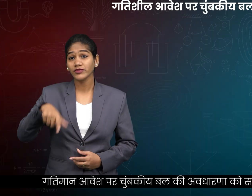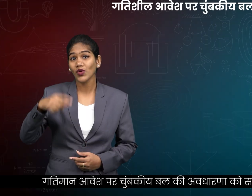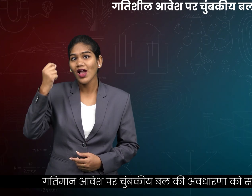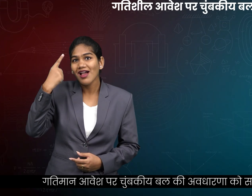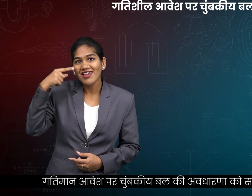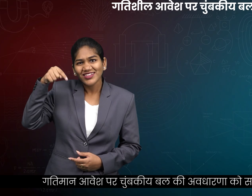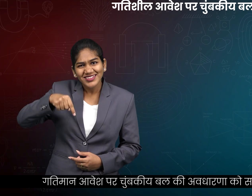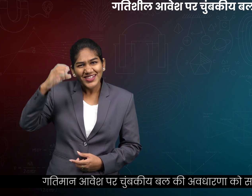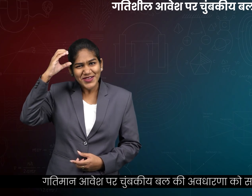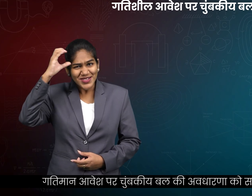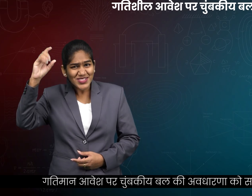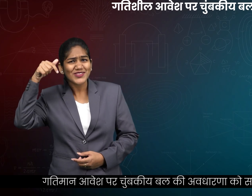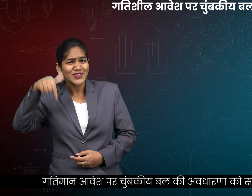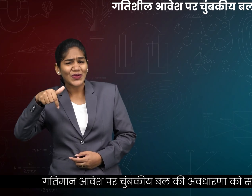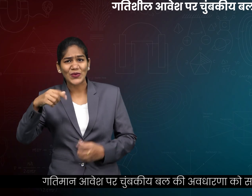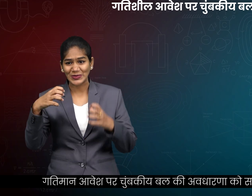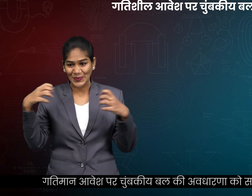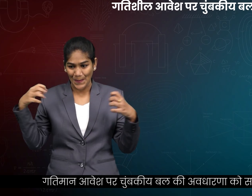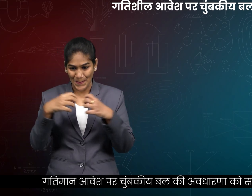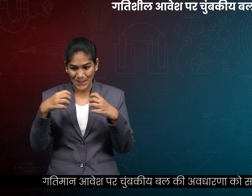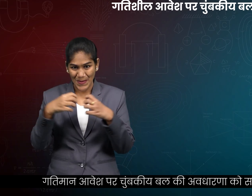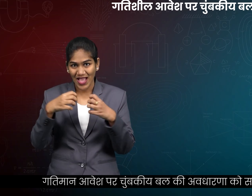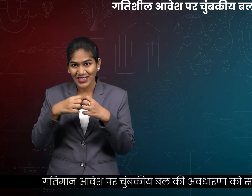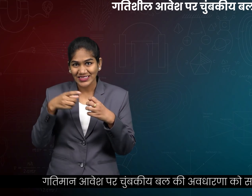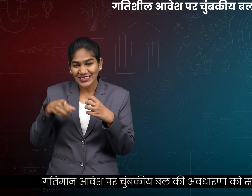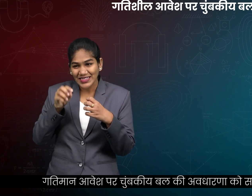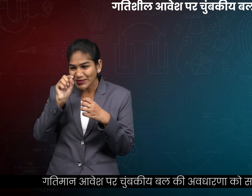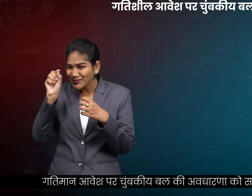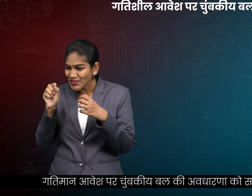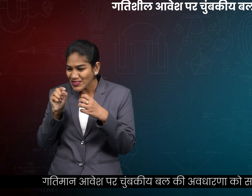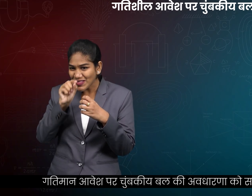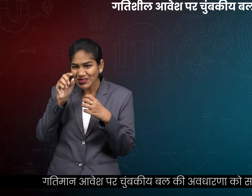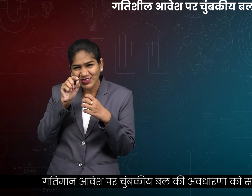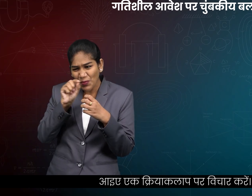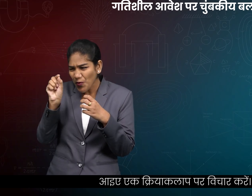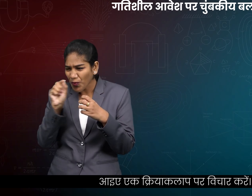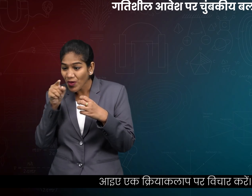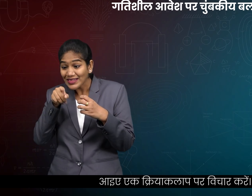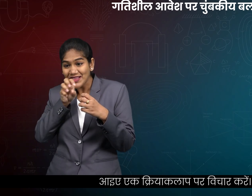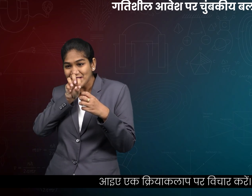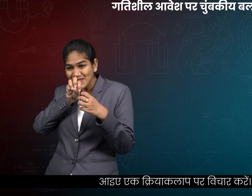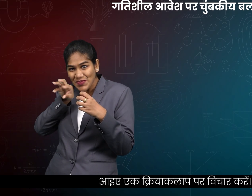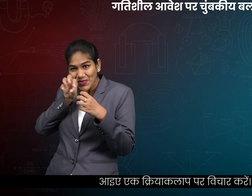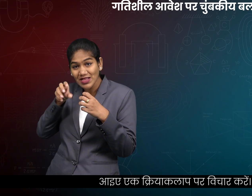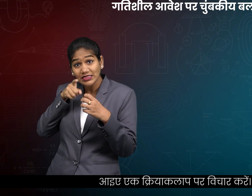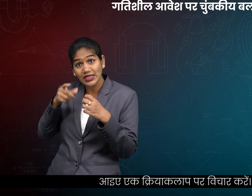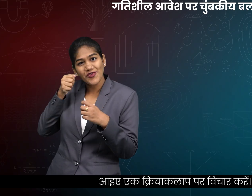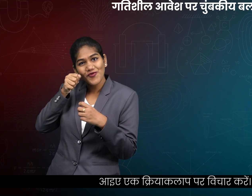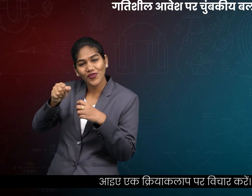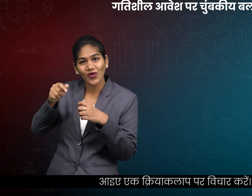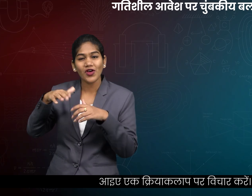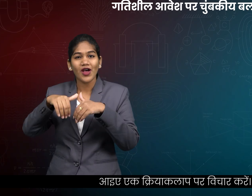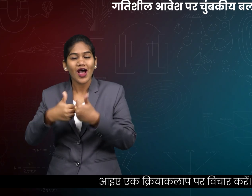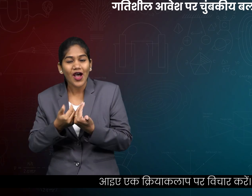गतिमान आवेश पर चुंबकीय बल की अवधारणा को समझने के लिए आइए एक क्रियाकल्प